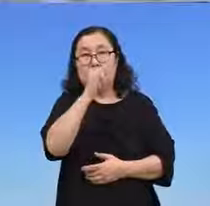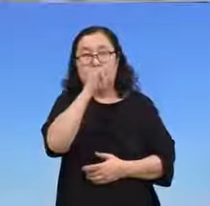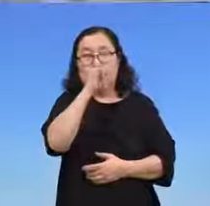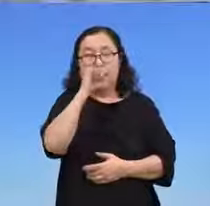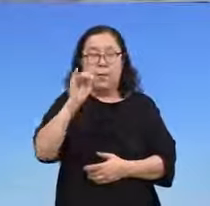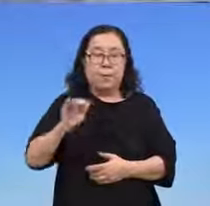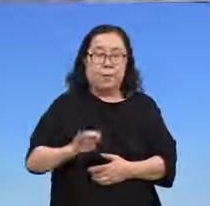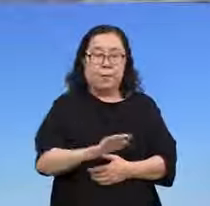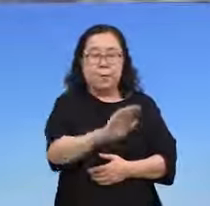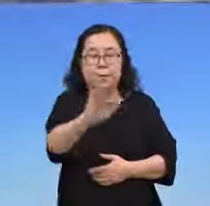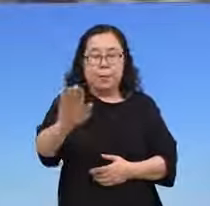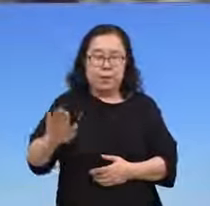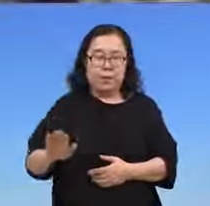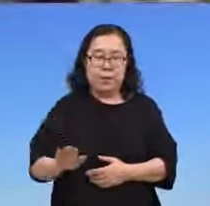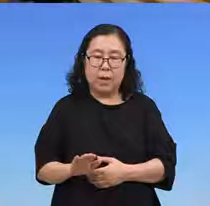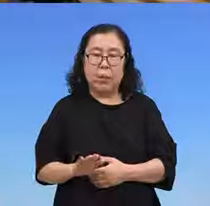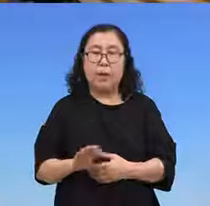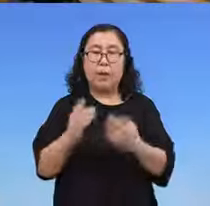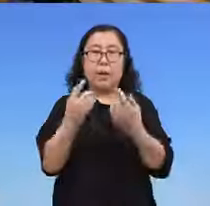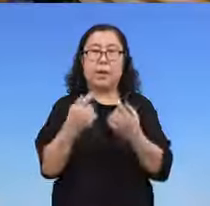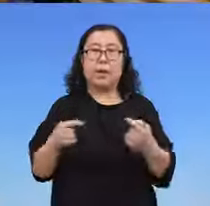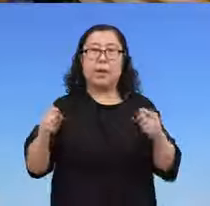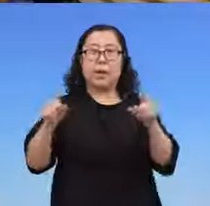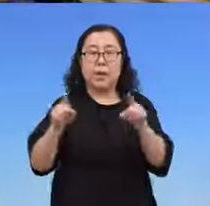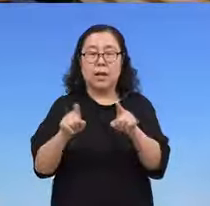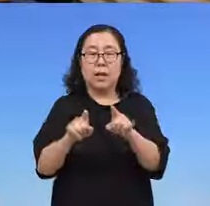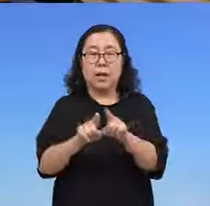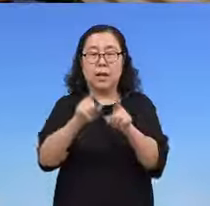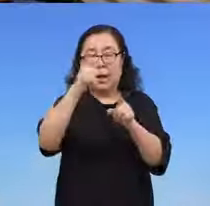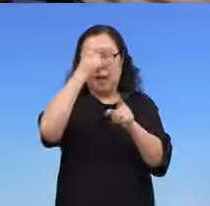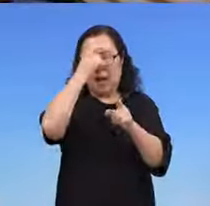우리 함께 기도해.